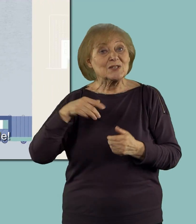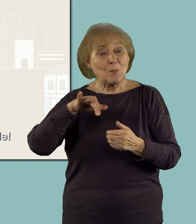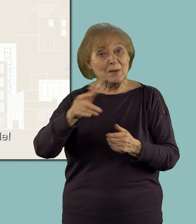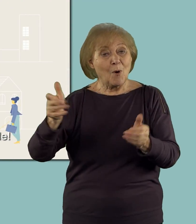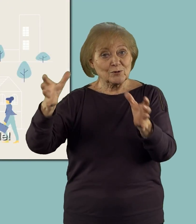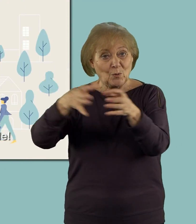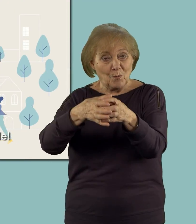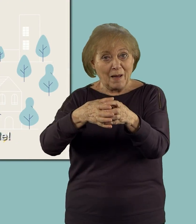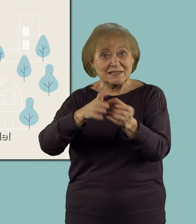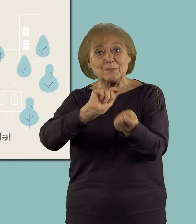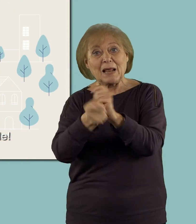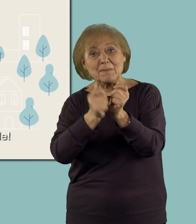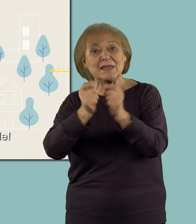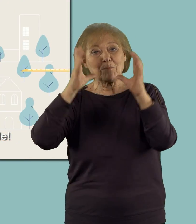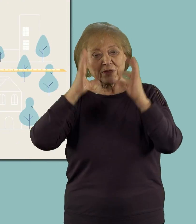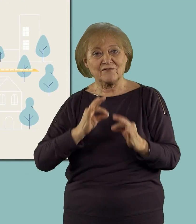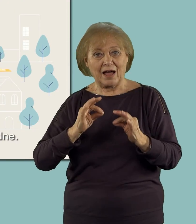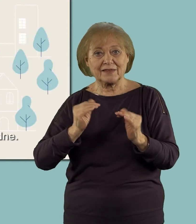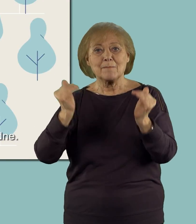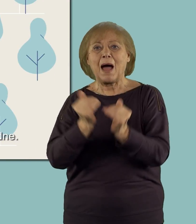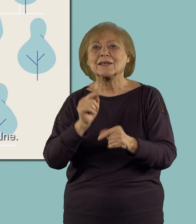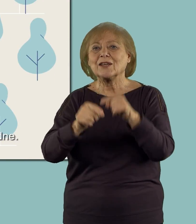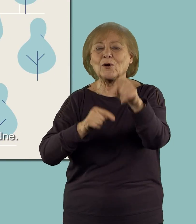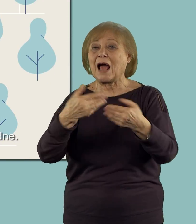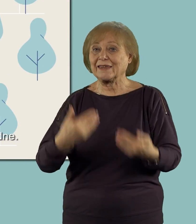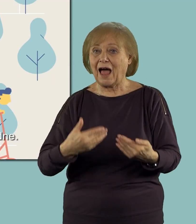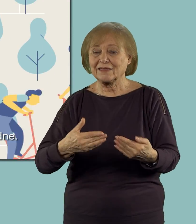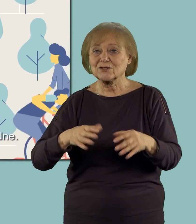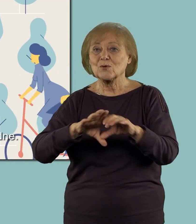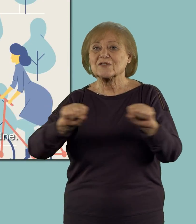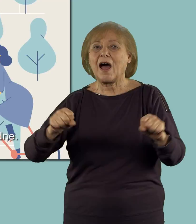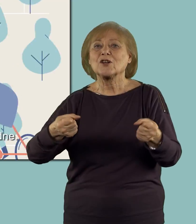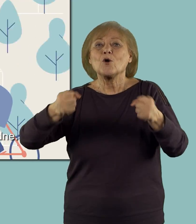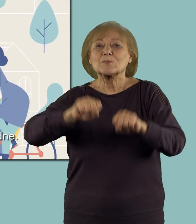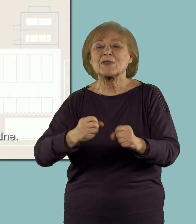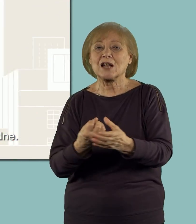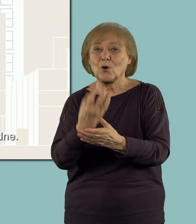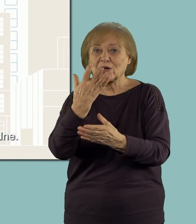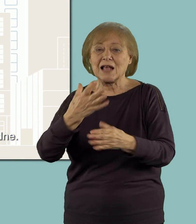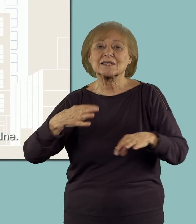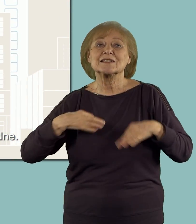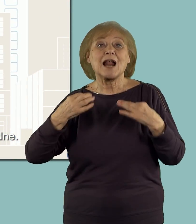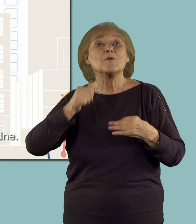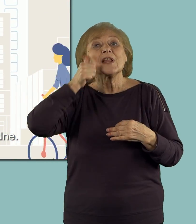Stopimo skupaj in spreminjajmo navade. Majhni koraki danes ustvarijo gospodarsko rast